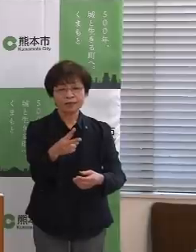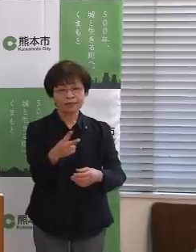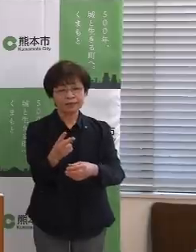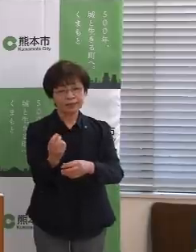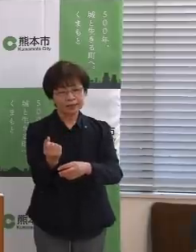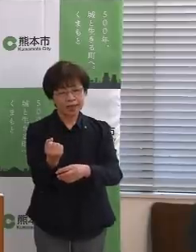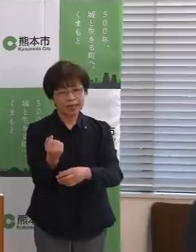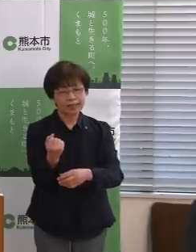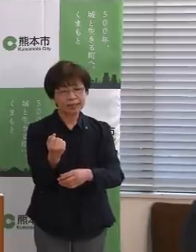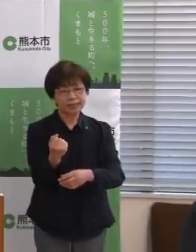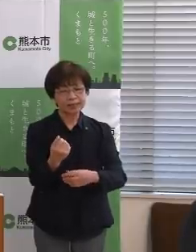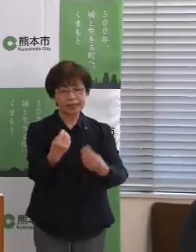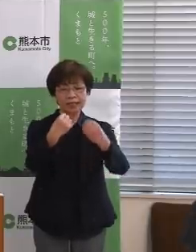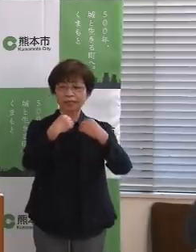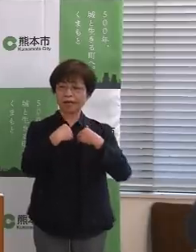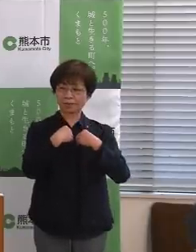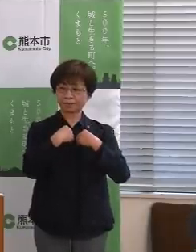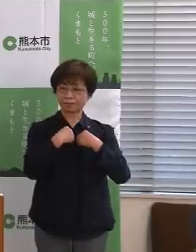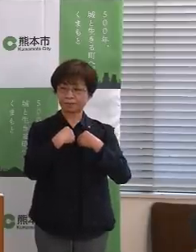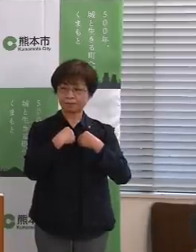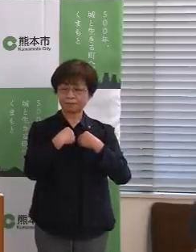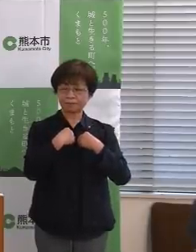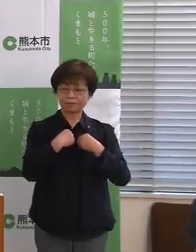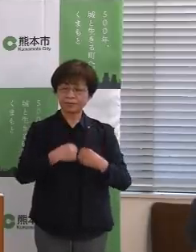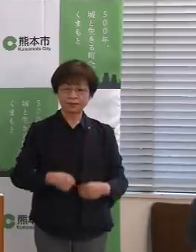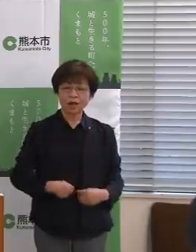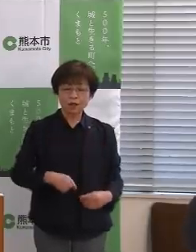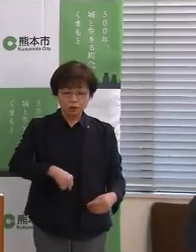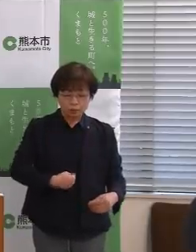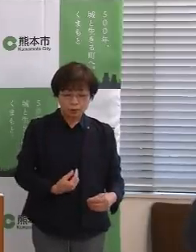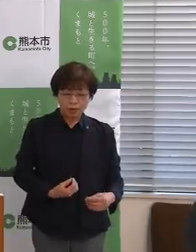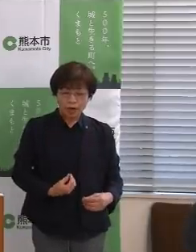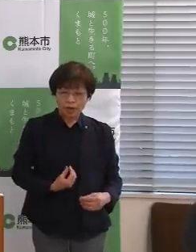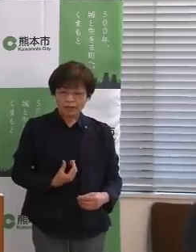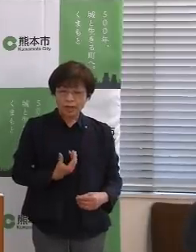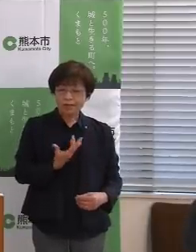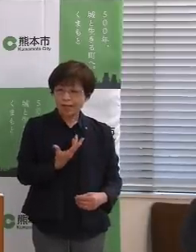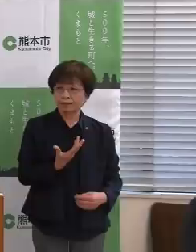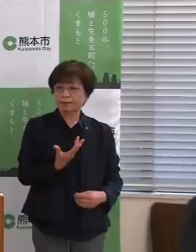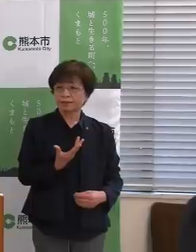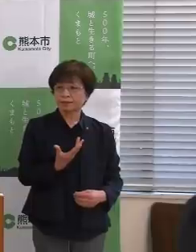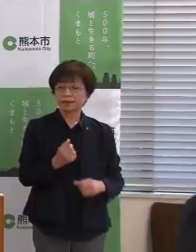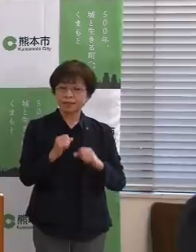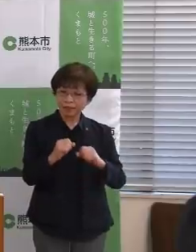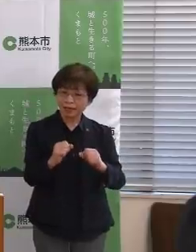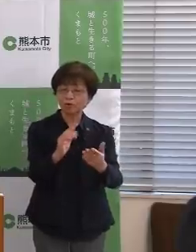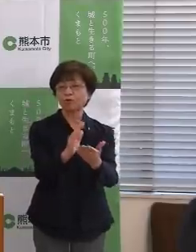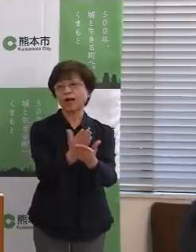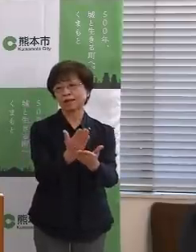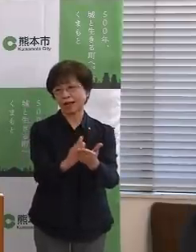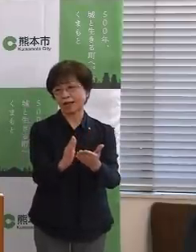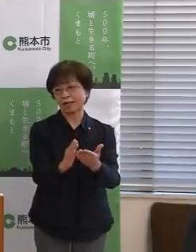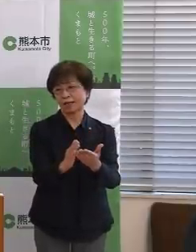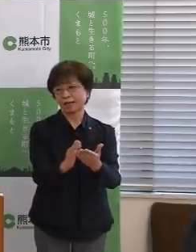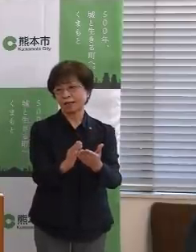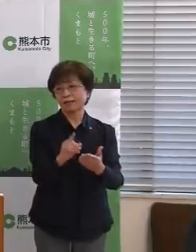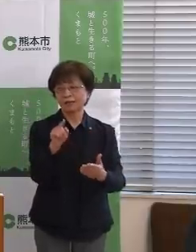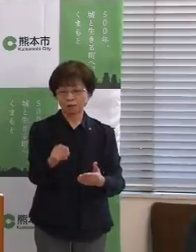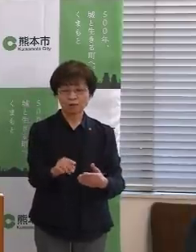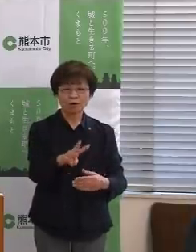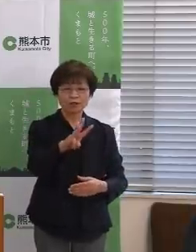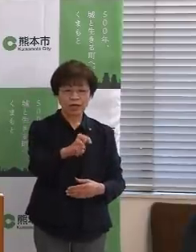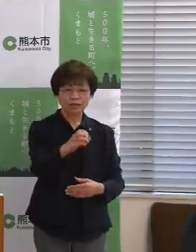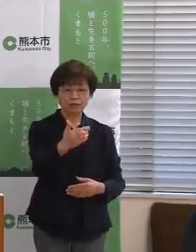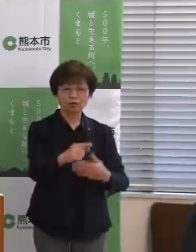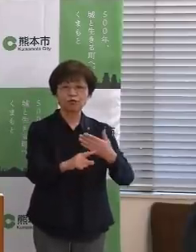うに、現時点で肺炎判断をしておりますので、まあ、そういう意味では、この39例目の方